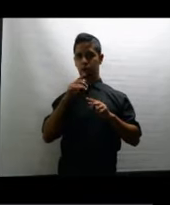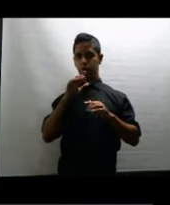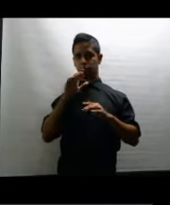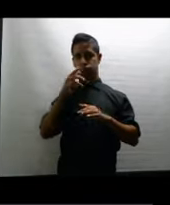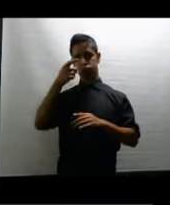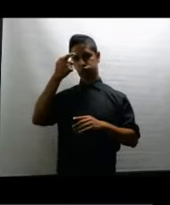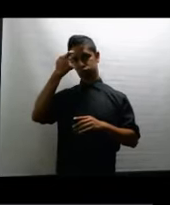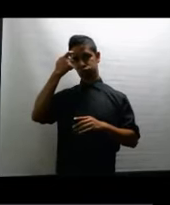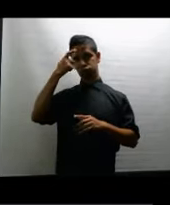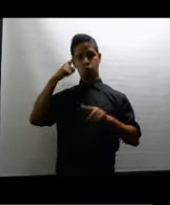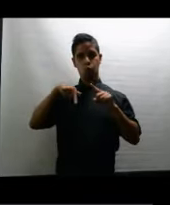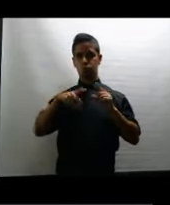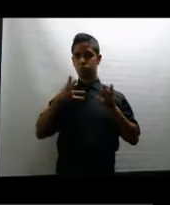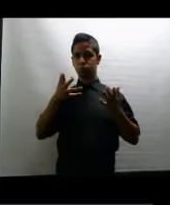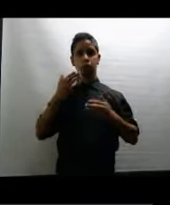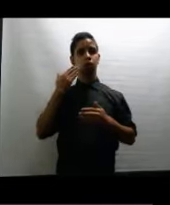grabas.